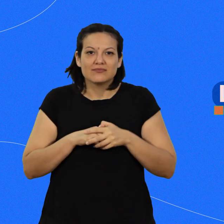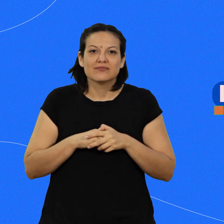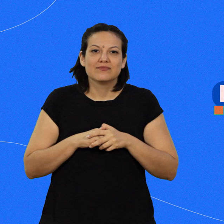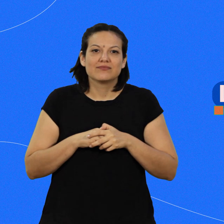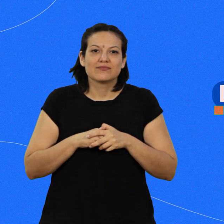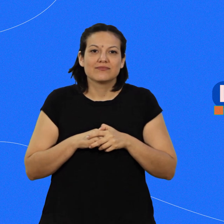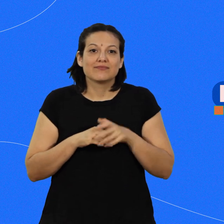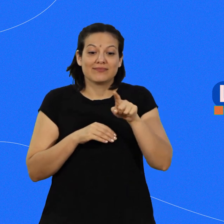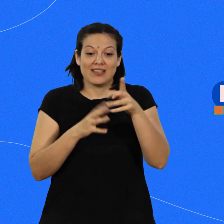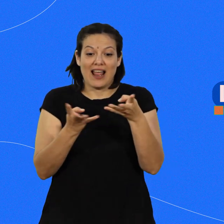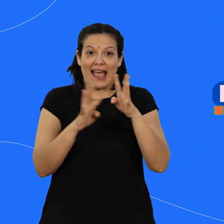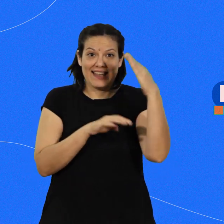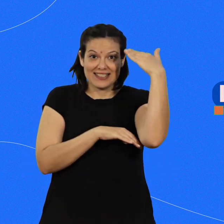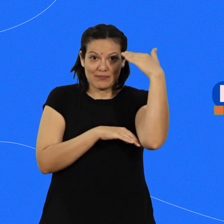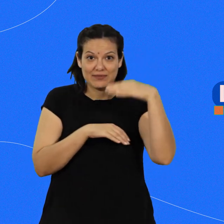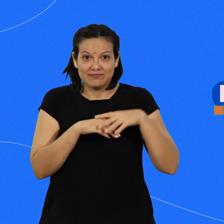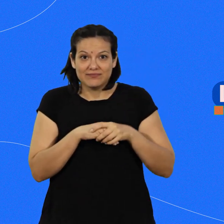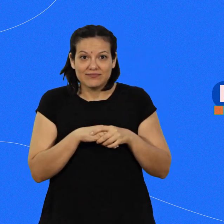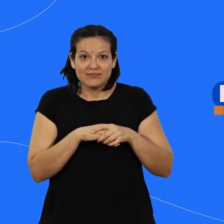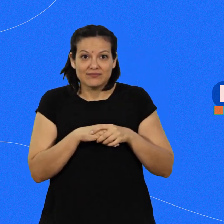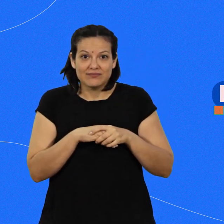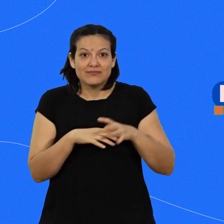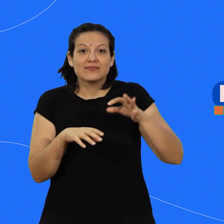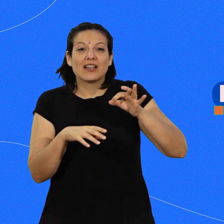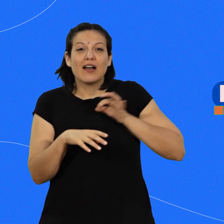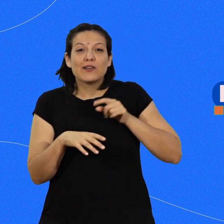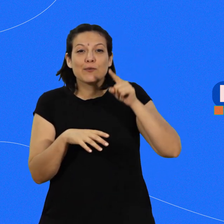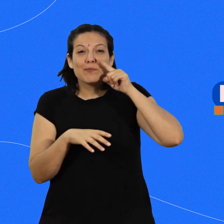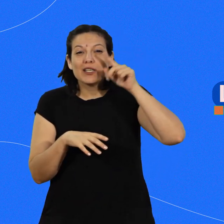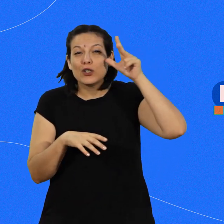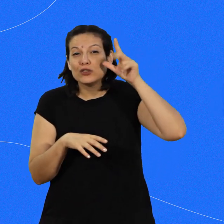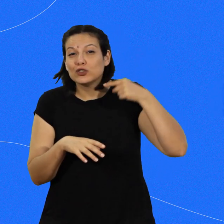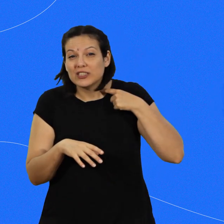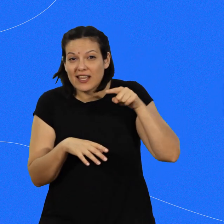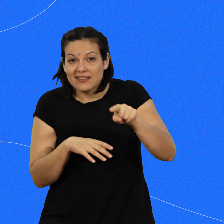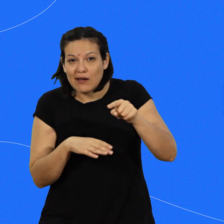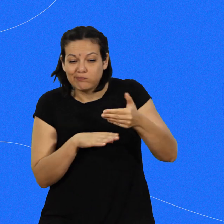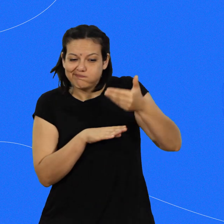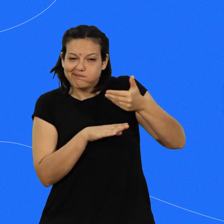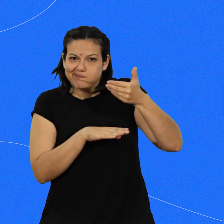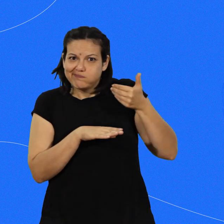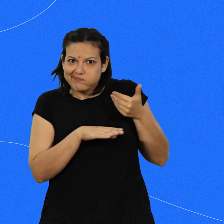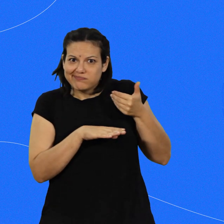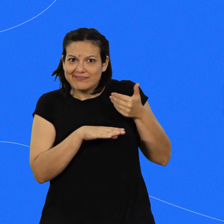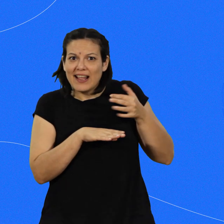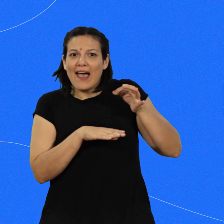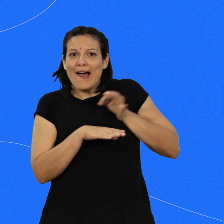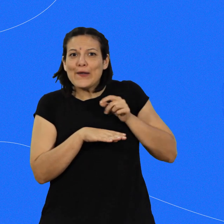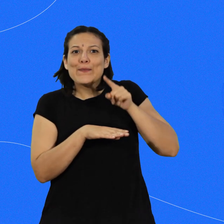La Asamblea. En el año 1813, 3 años después de la